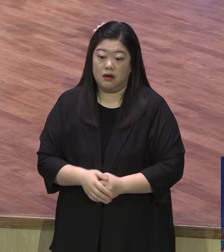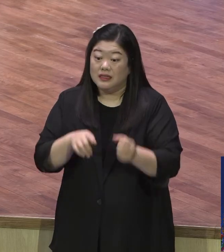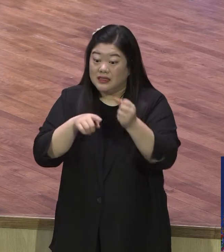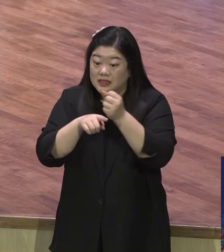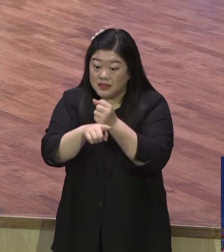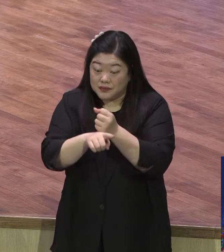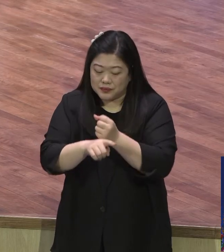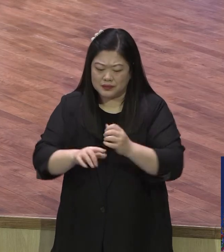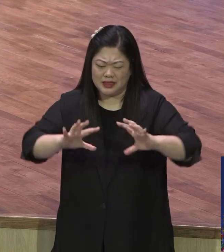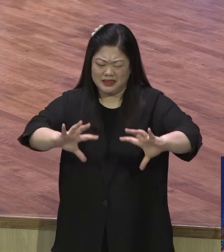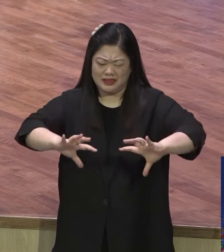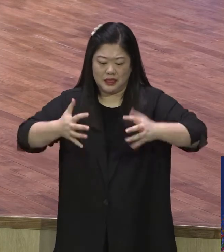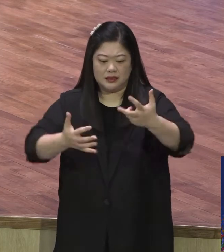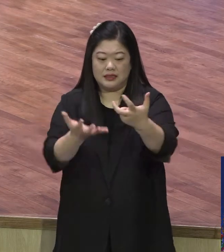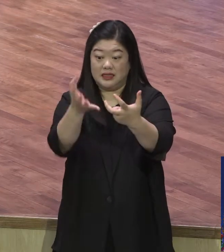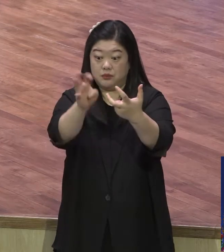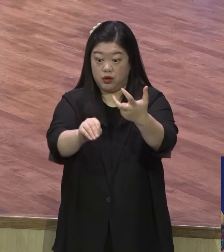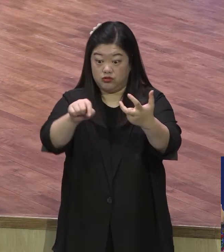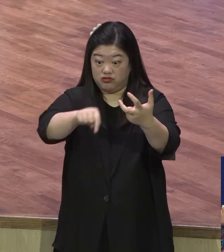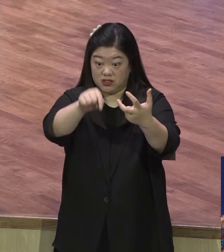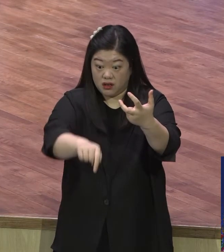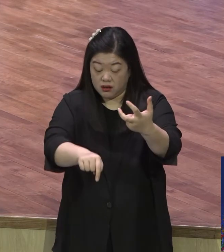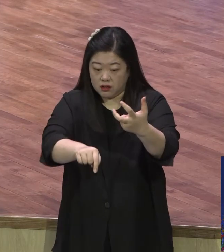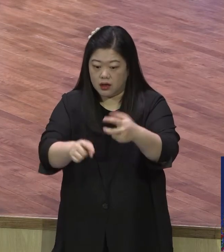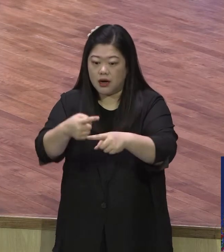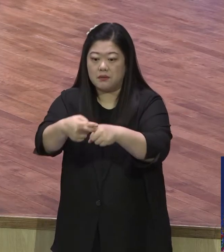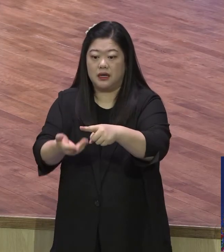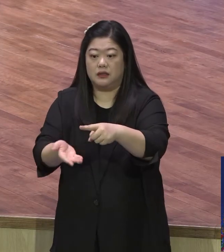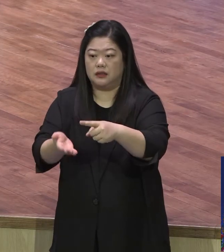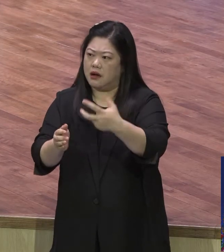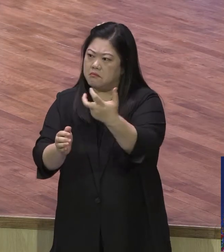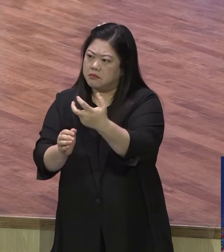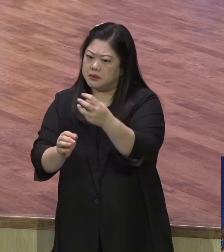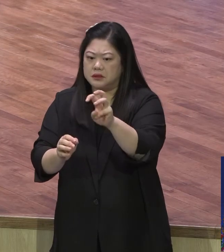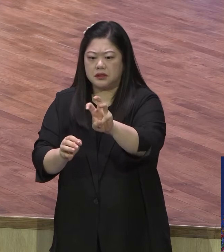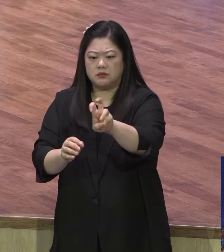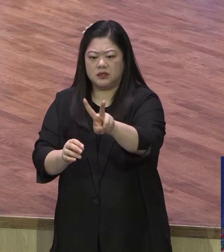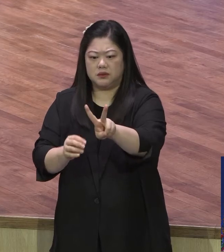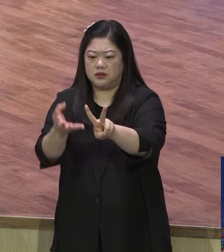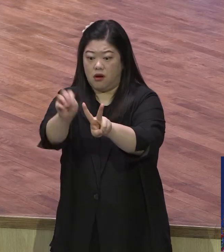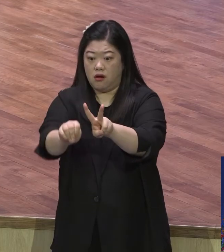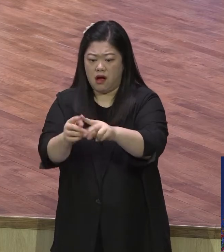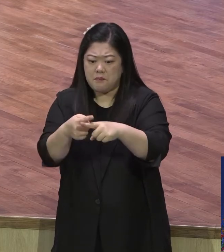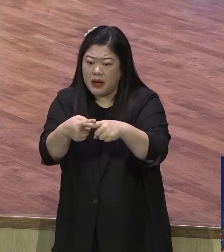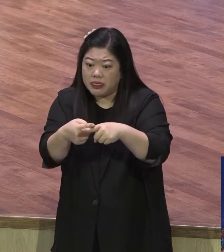지구촌의 절반은 보금을 못 두고 있어요. 한 번도 들은